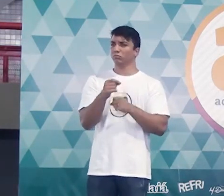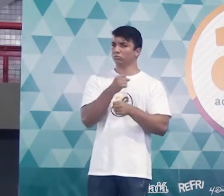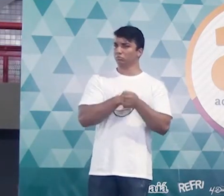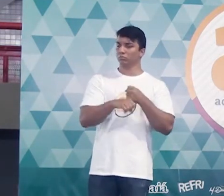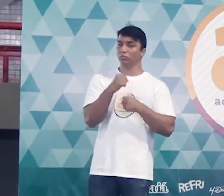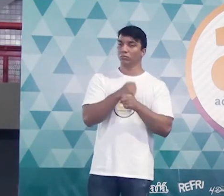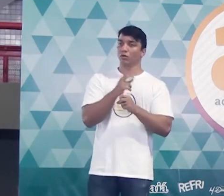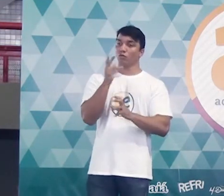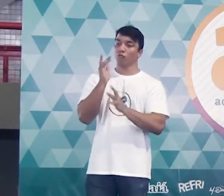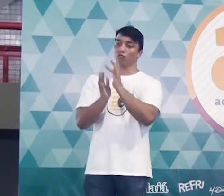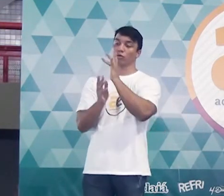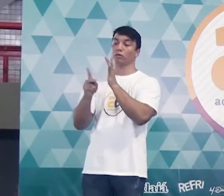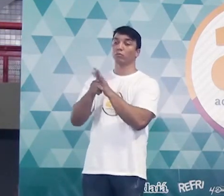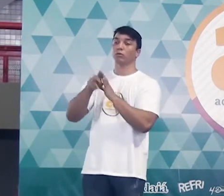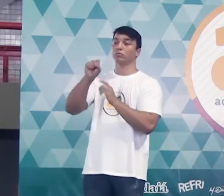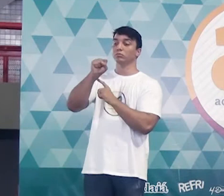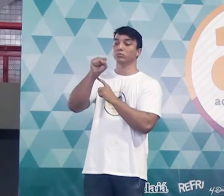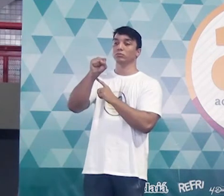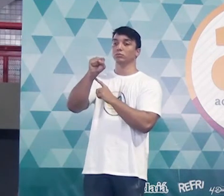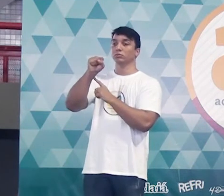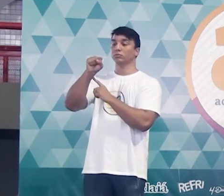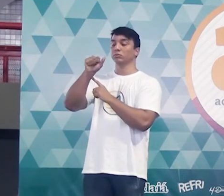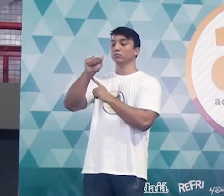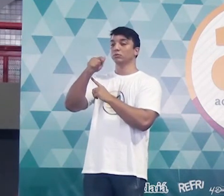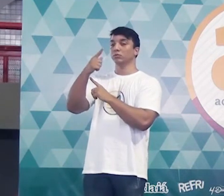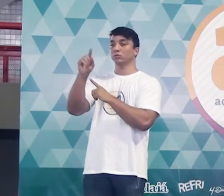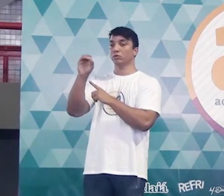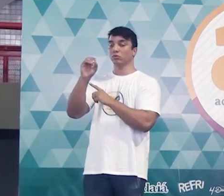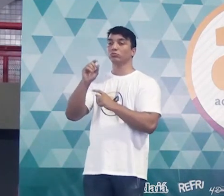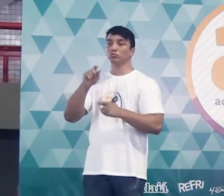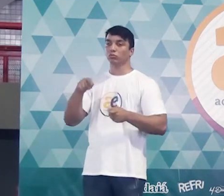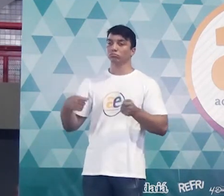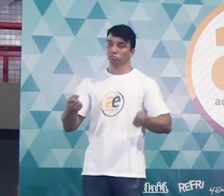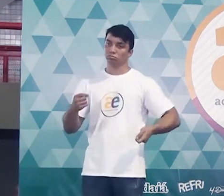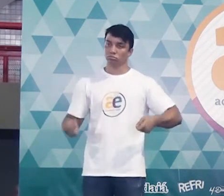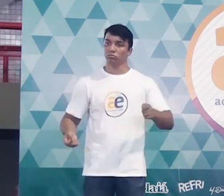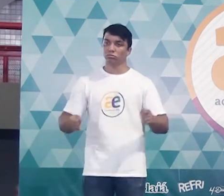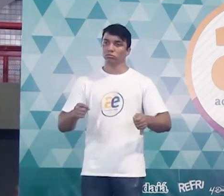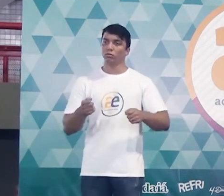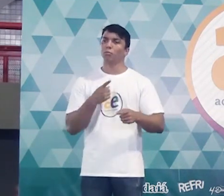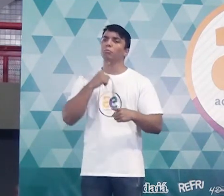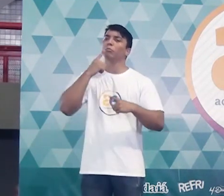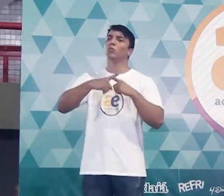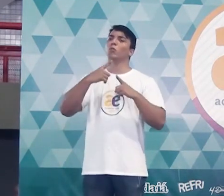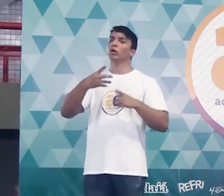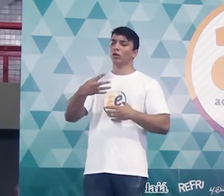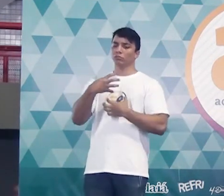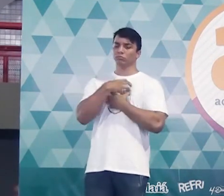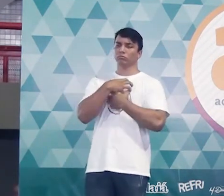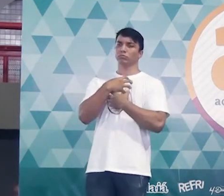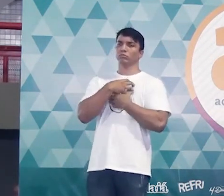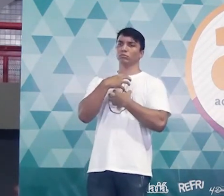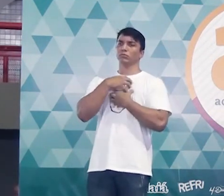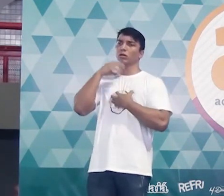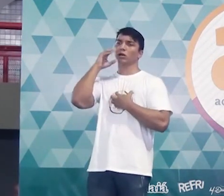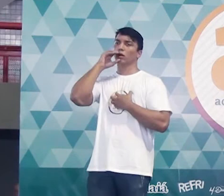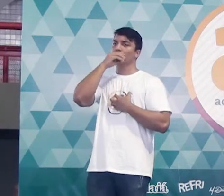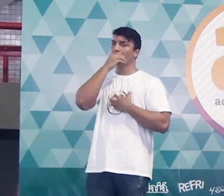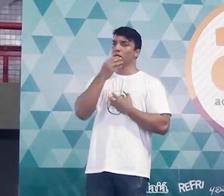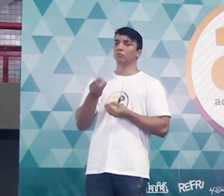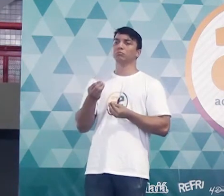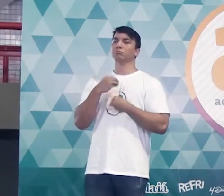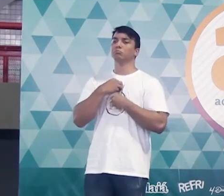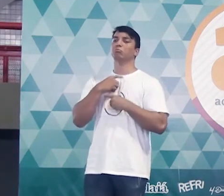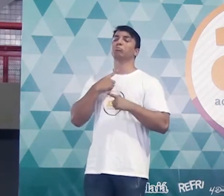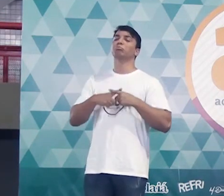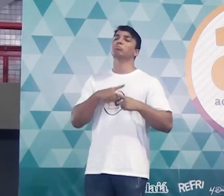a fogueira de São João. A gente recebe calor por quê? Qual é o principal processo da fogueira